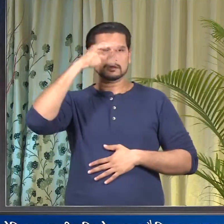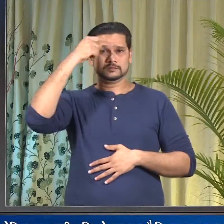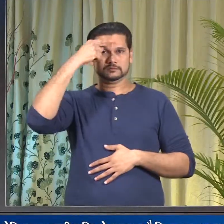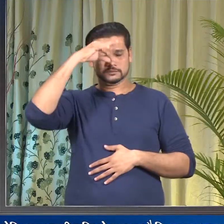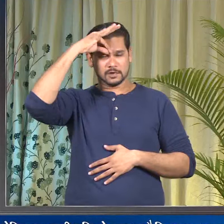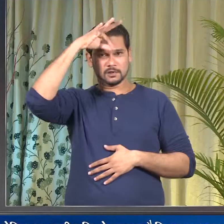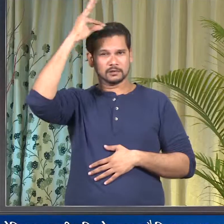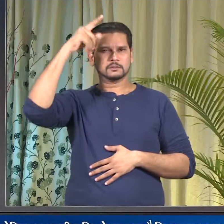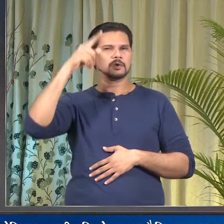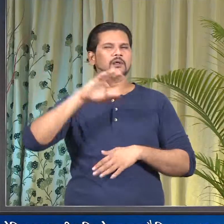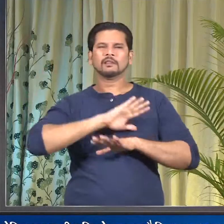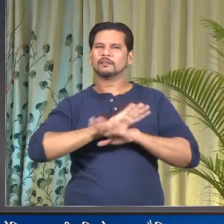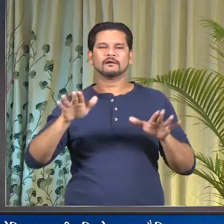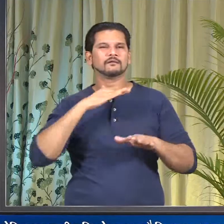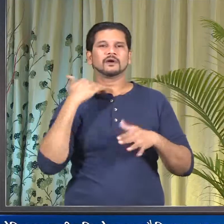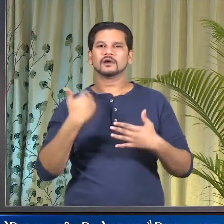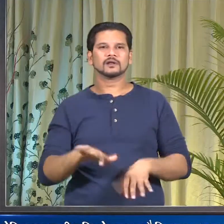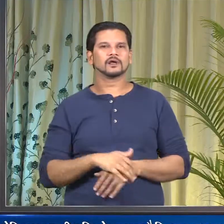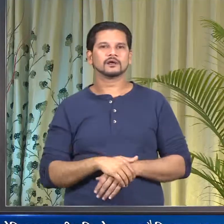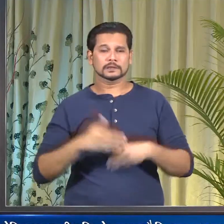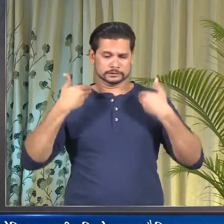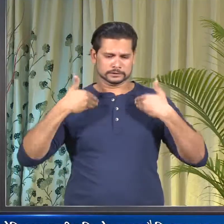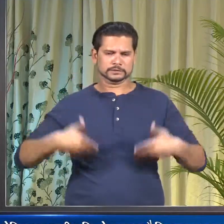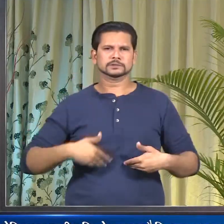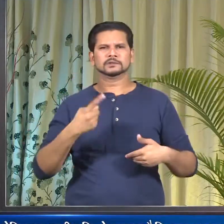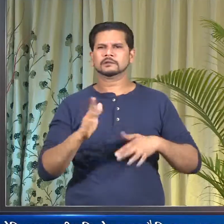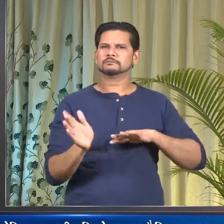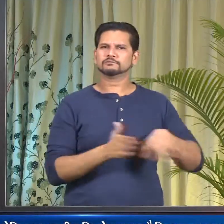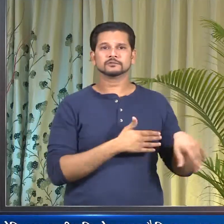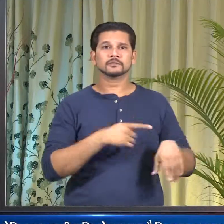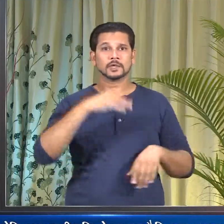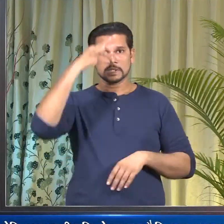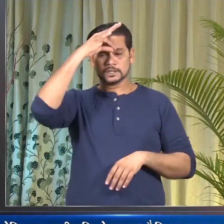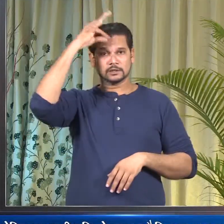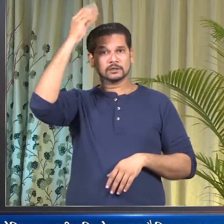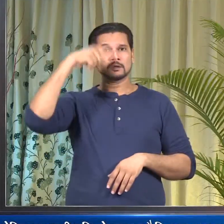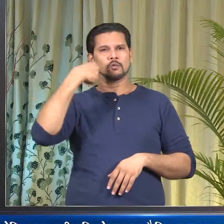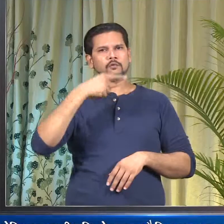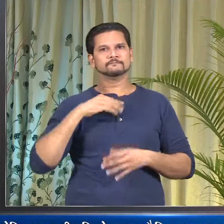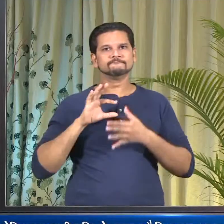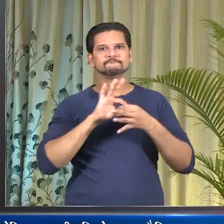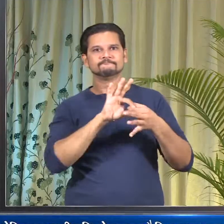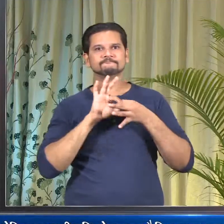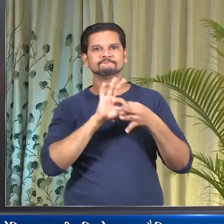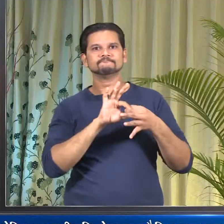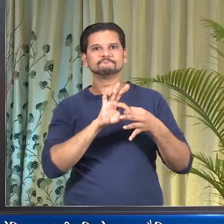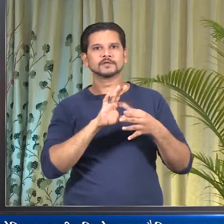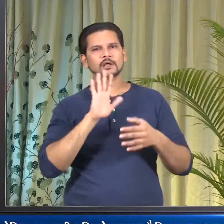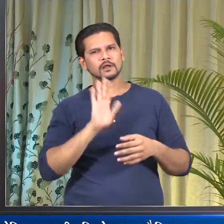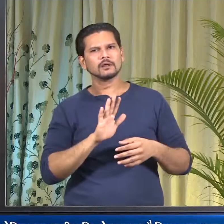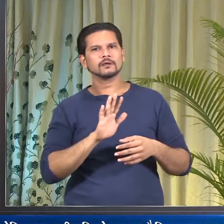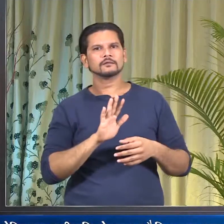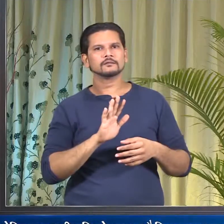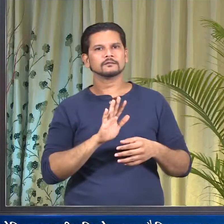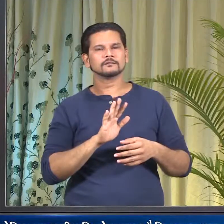की मृत्य है उस आत्मा का जब तक हमारे साथ कर्म संबंध था तब तक वो हमारे साथ